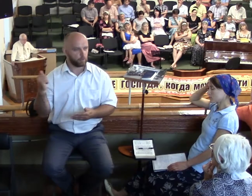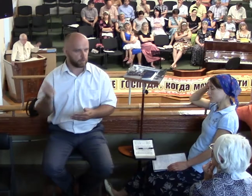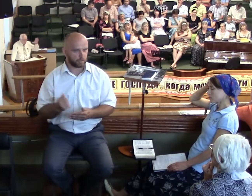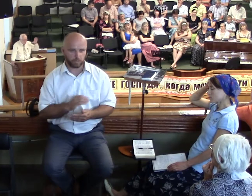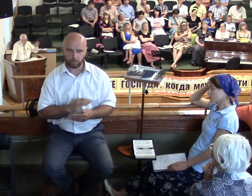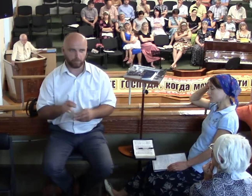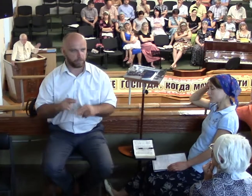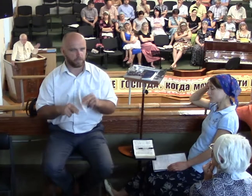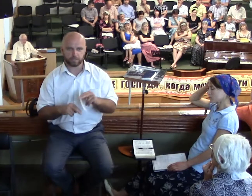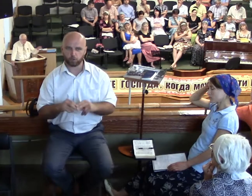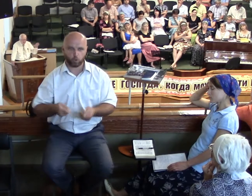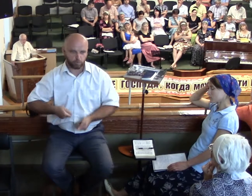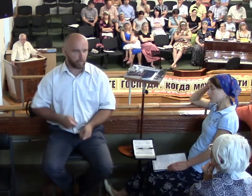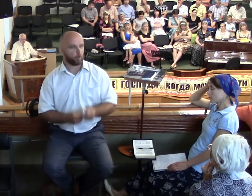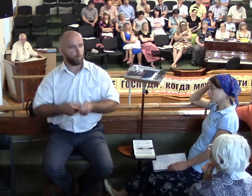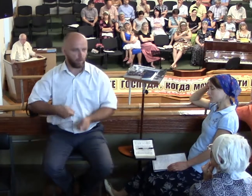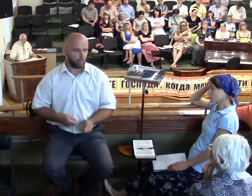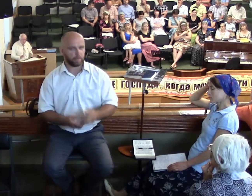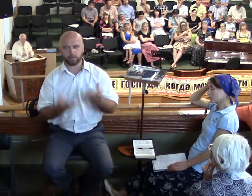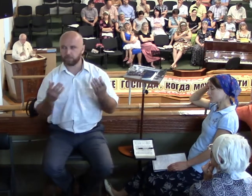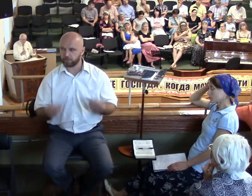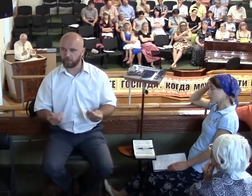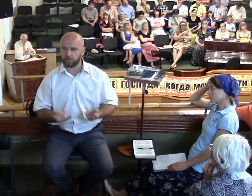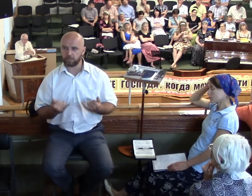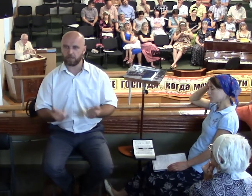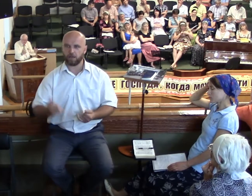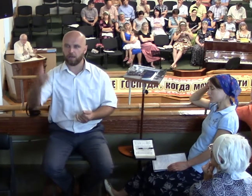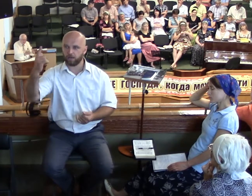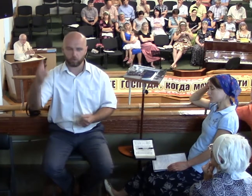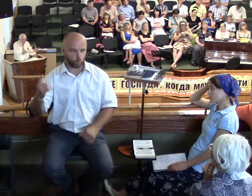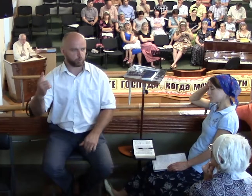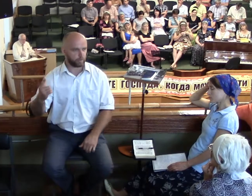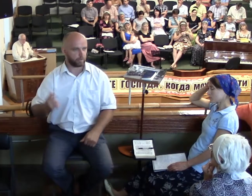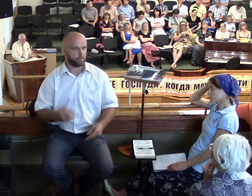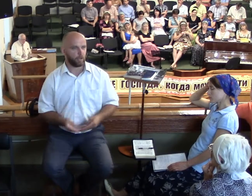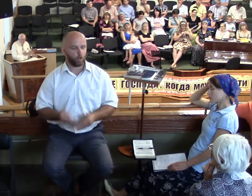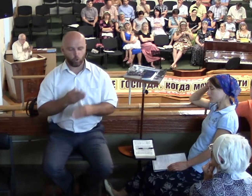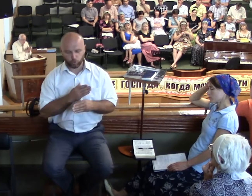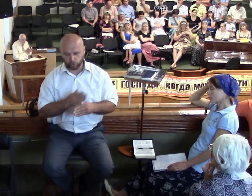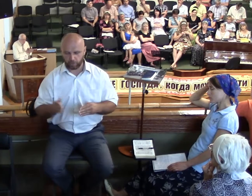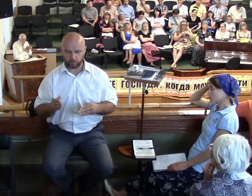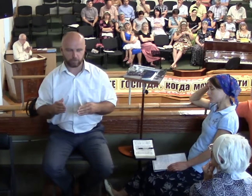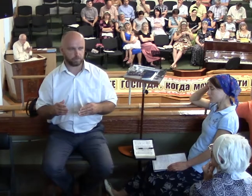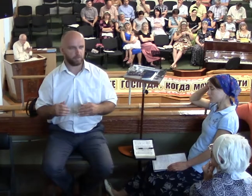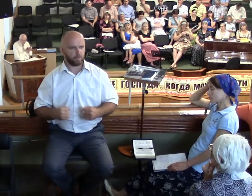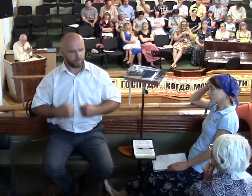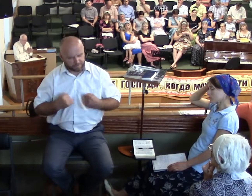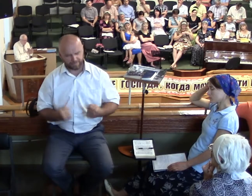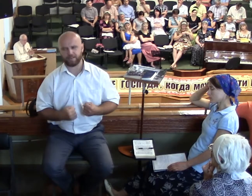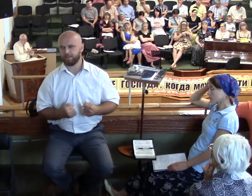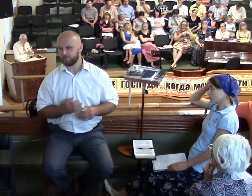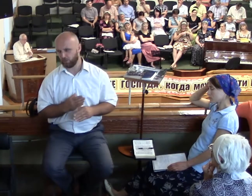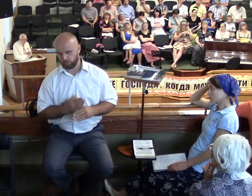гвозди, потому что это день для Господа. Мы должны в этом мире отделиться. По возможности, где